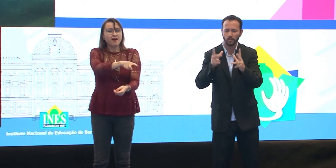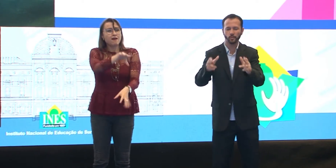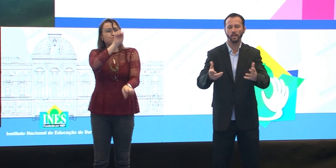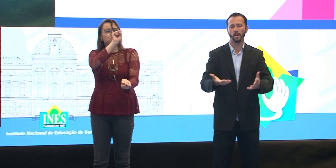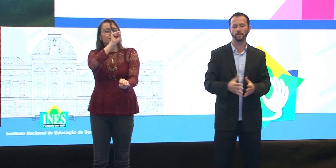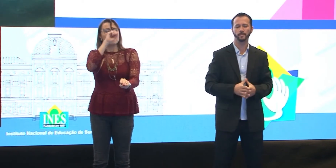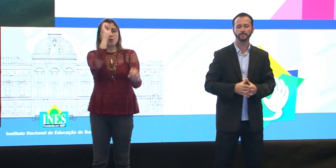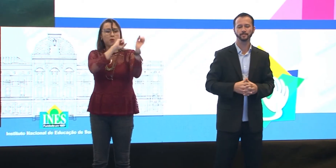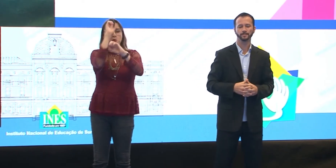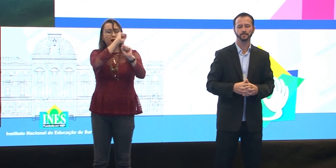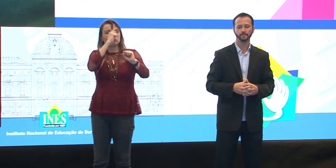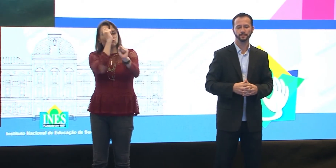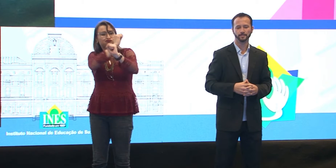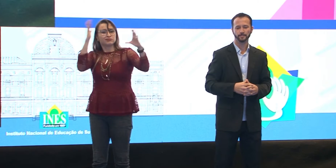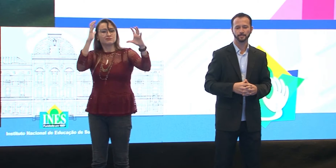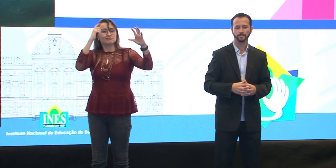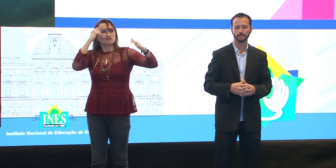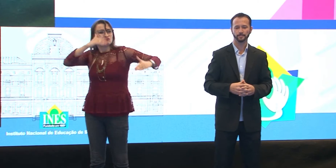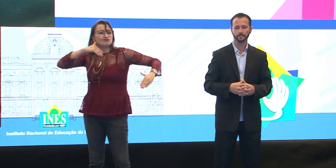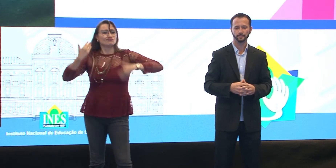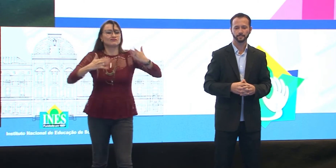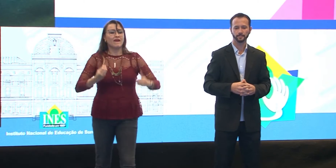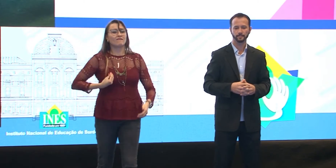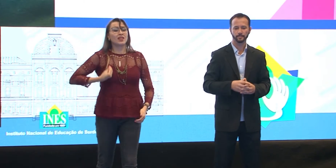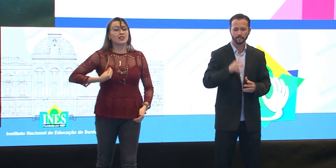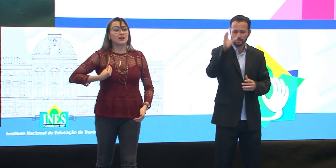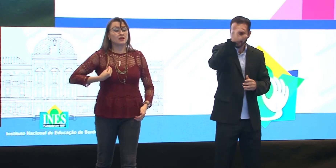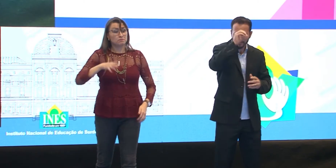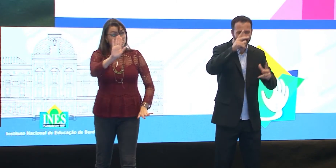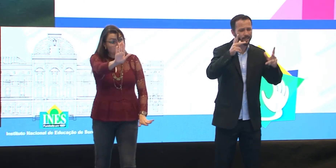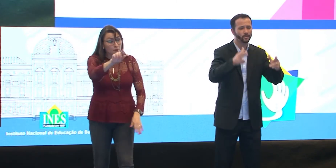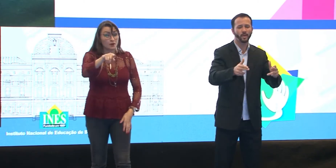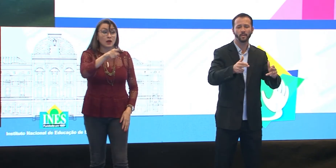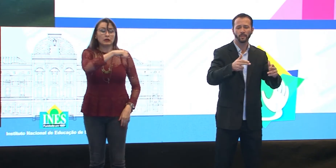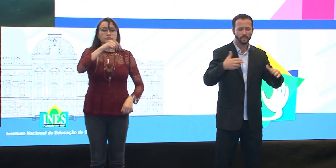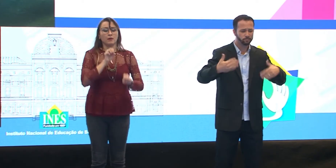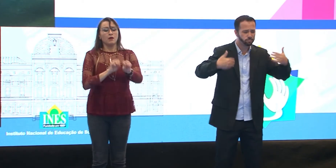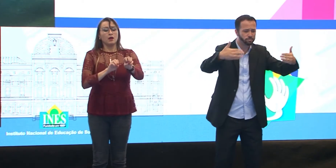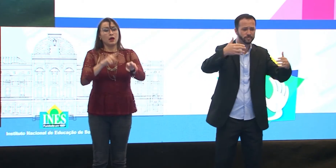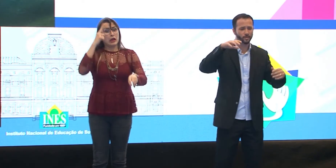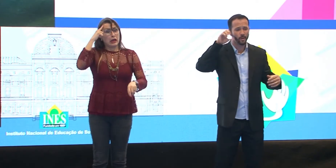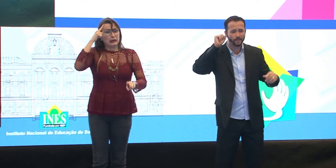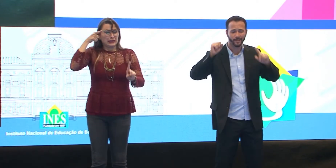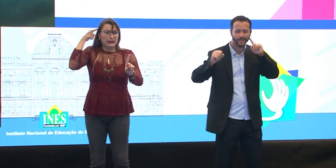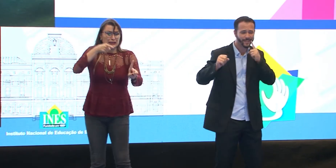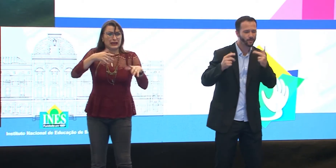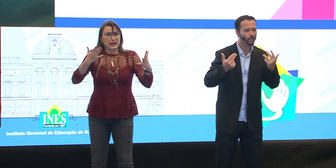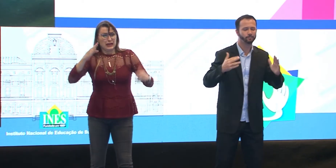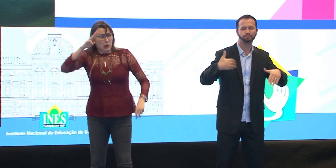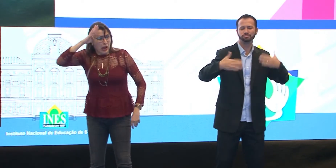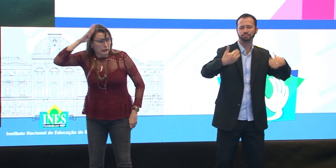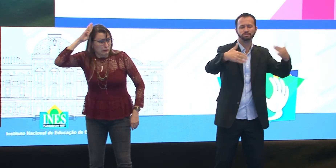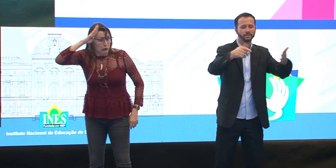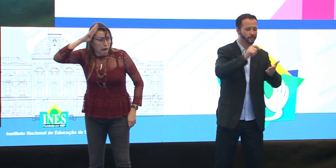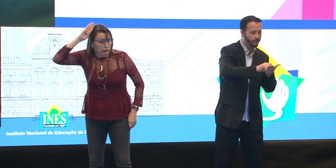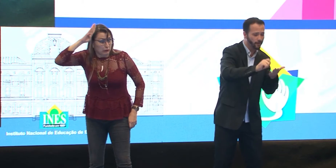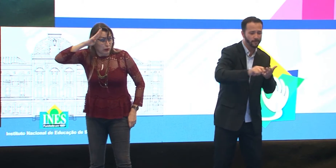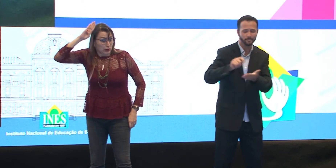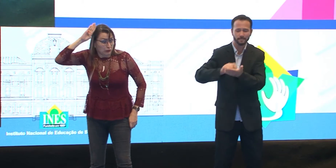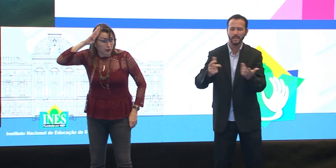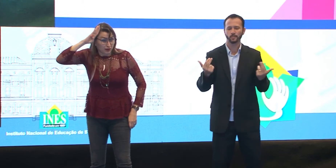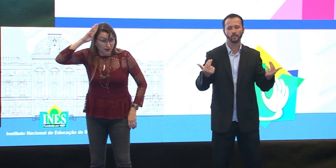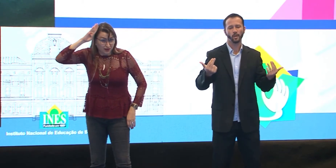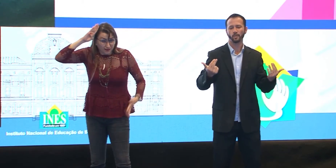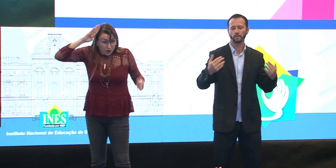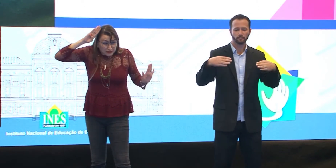favorecer. Então, é a união de ambas as coisas, é a utilização da língua, mas essa língua tendo estratégias